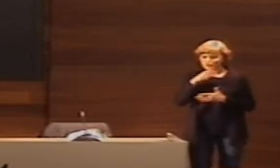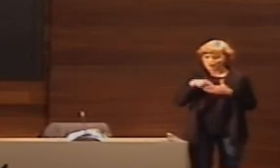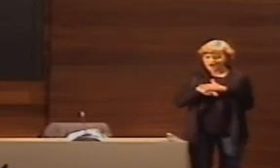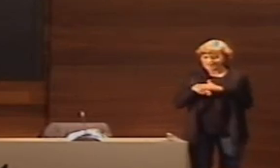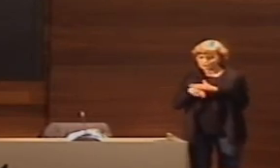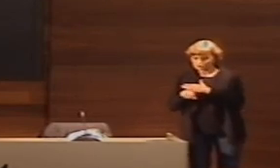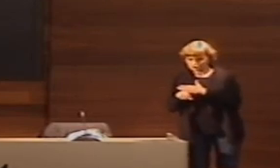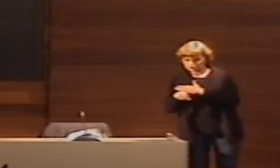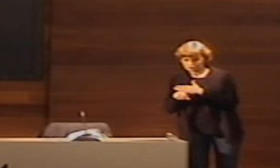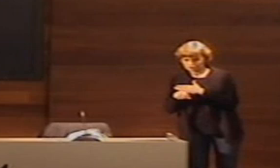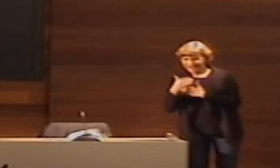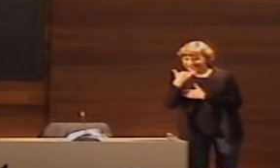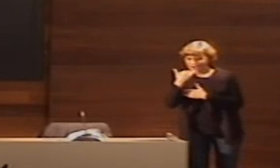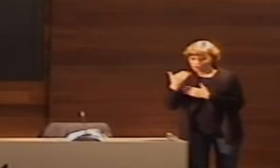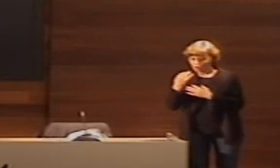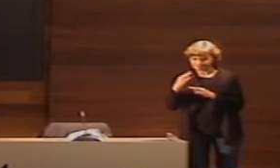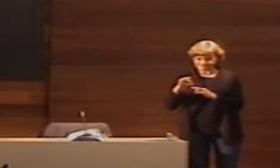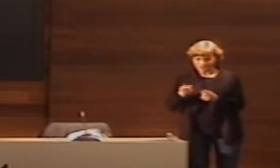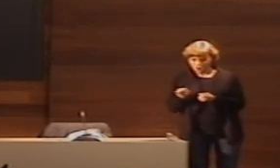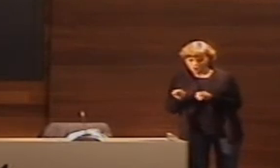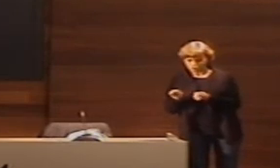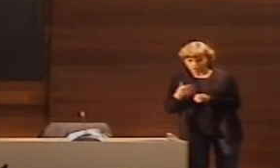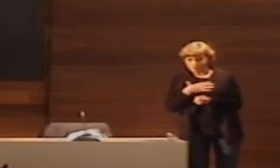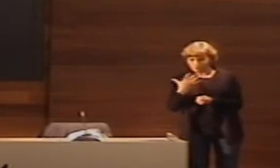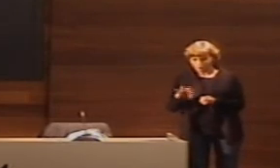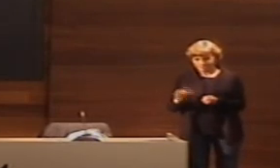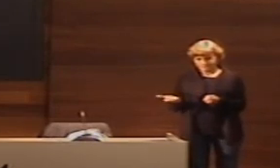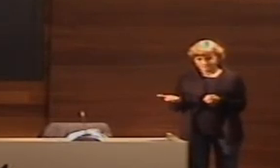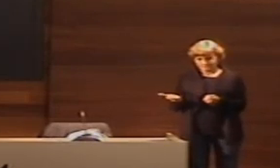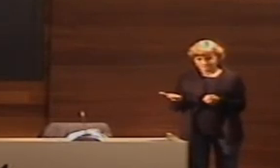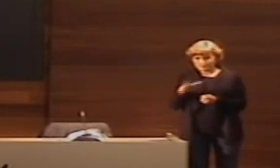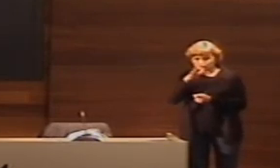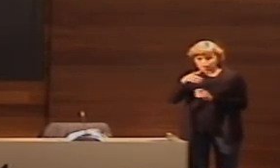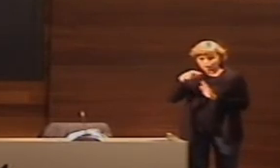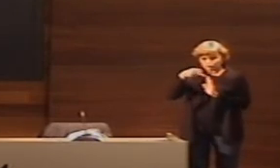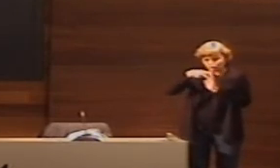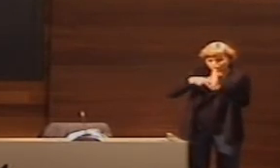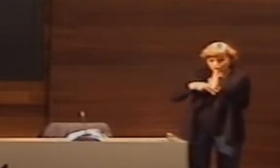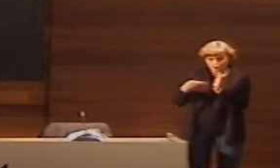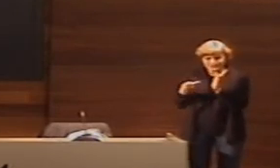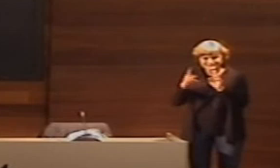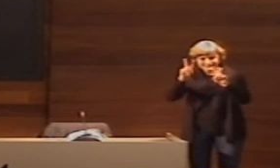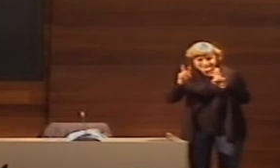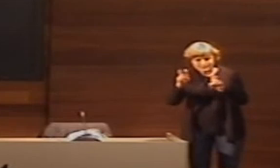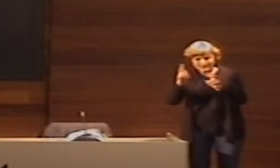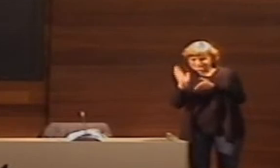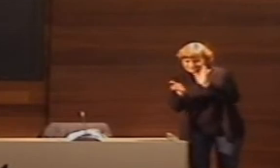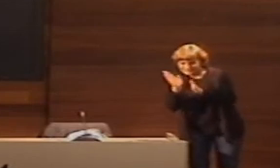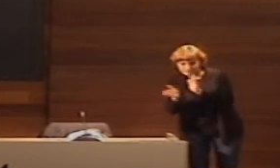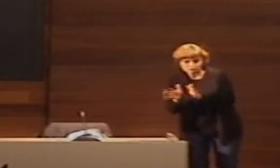ver debería contribuir quien pone en el mercado estos productos con la financiación de su coste de